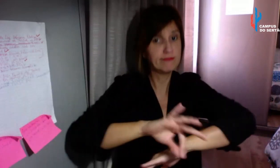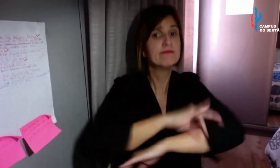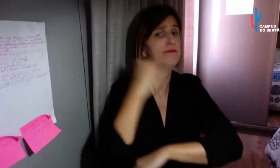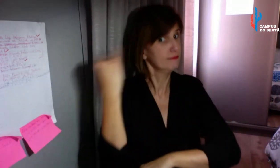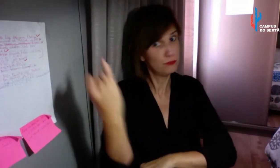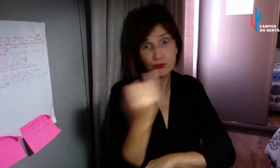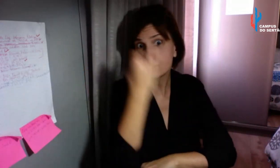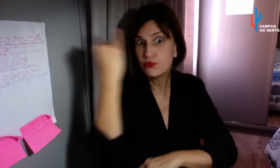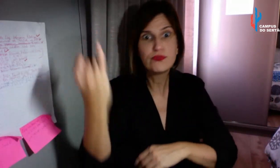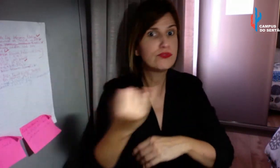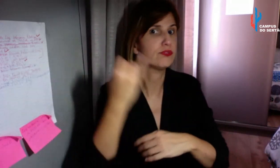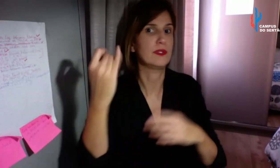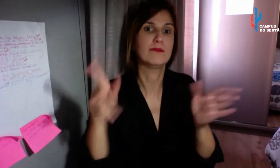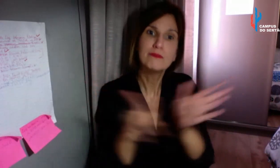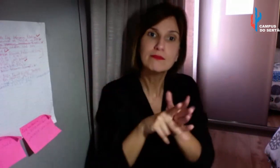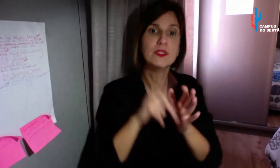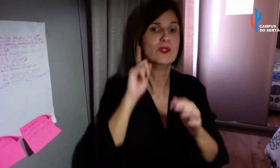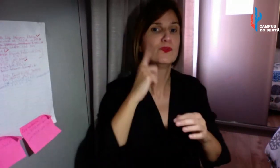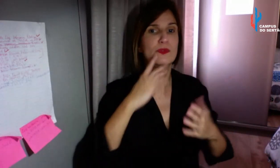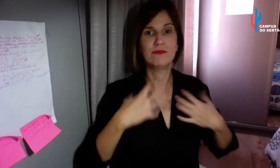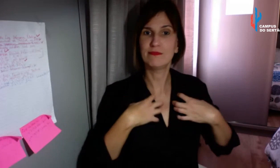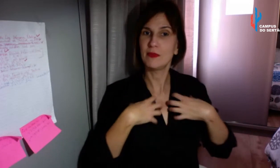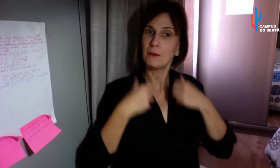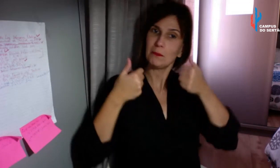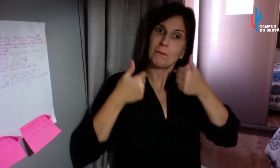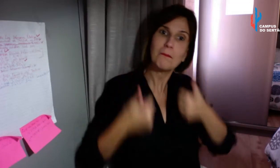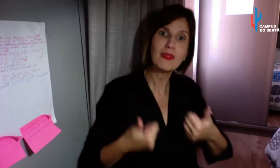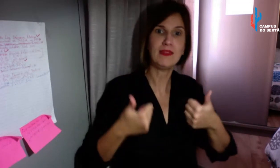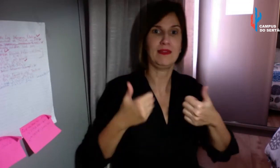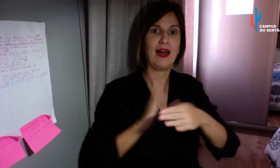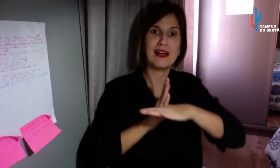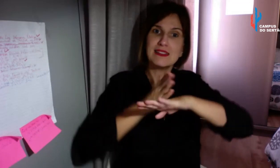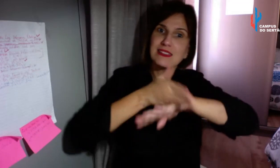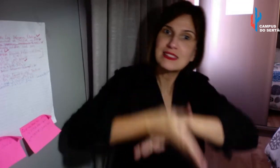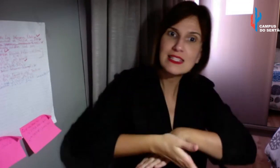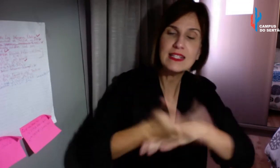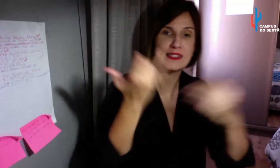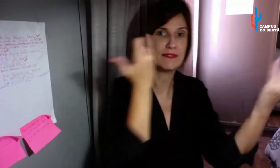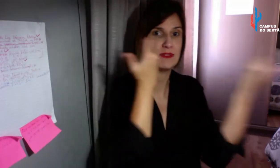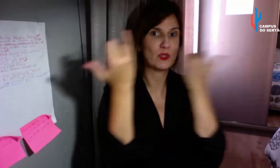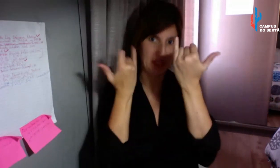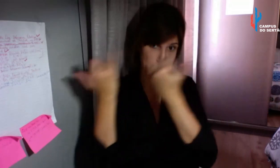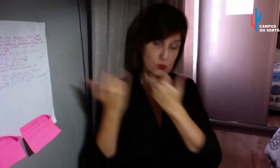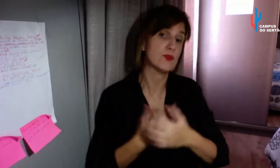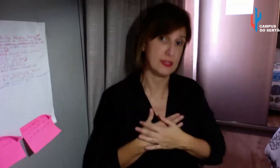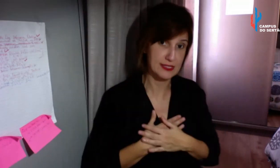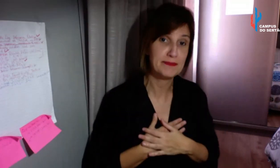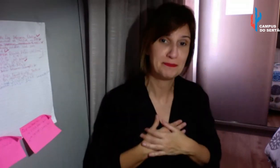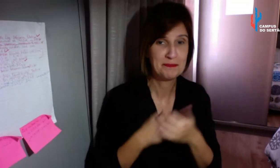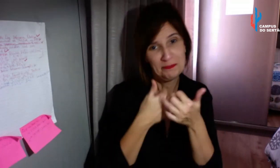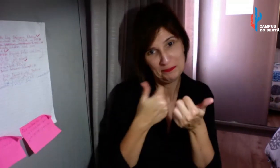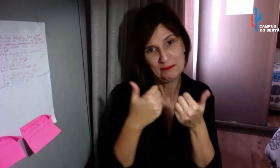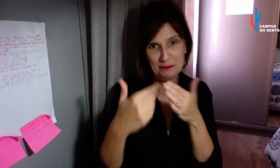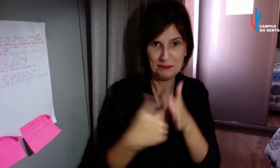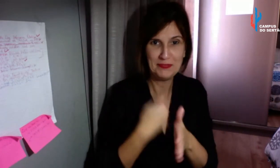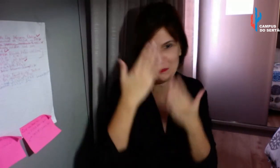mesma sala e a organização é outra. Então, essa questão arquitetônica é muito importante para que o acesso à